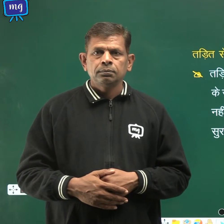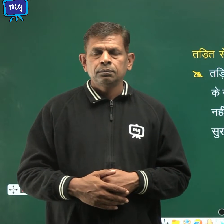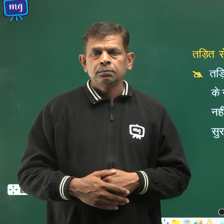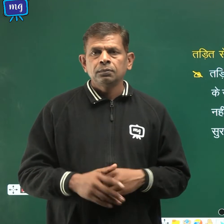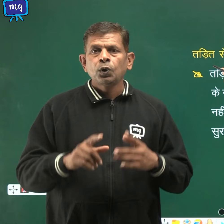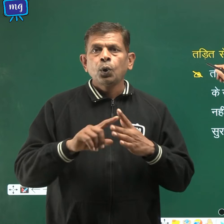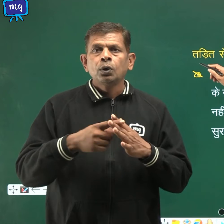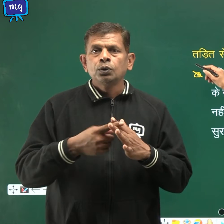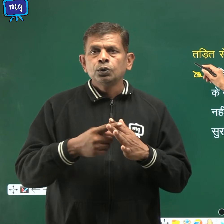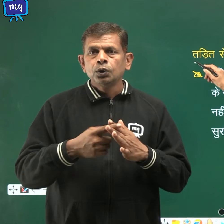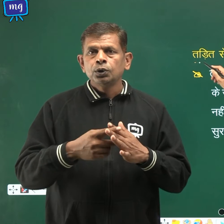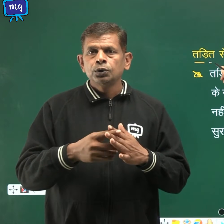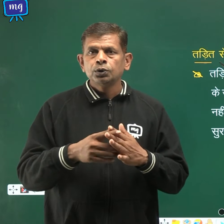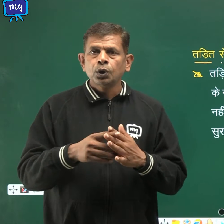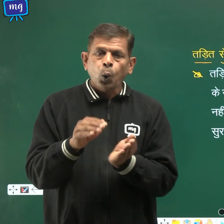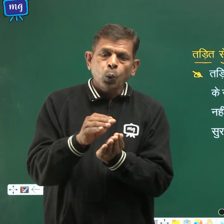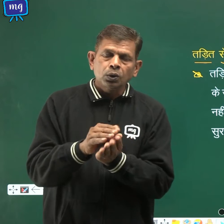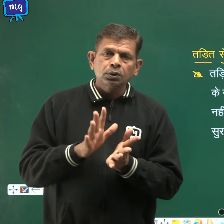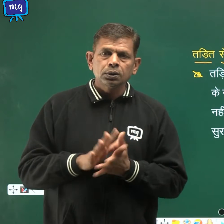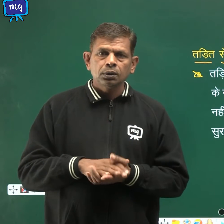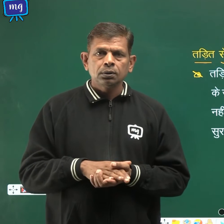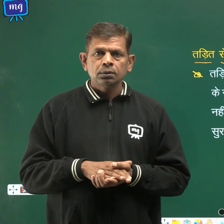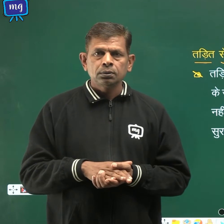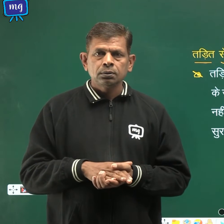तड़ित से सुरक्षा।